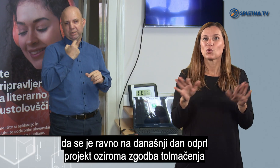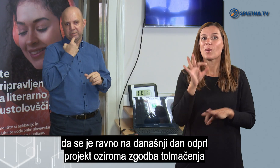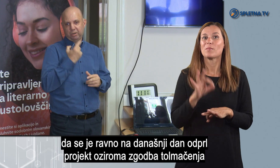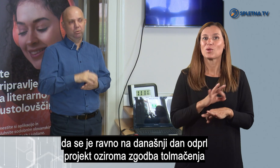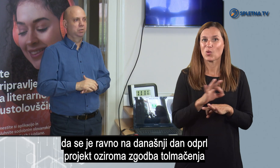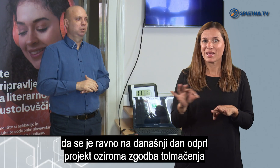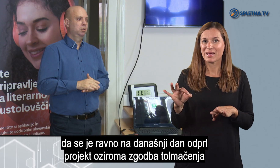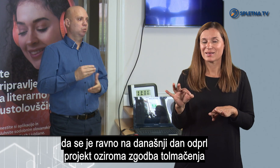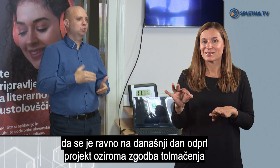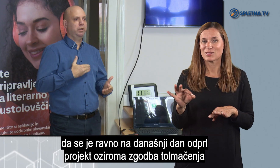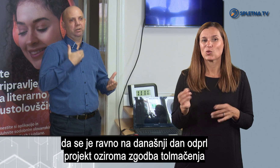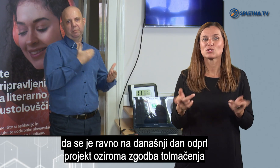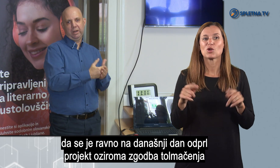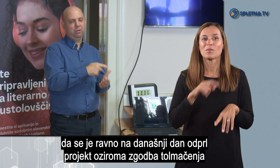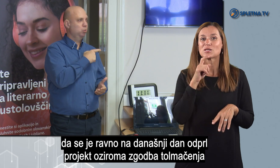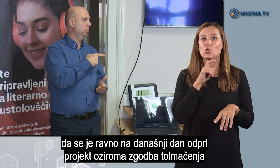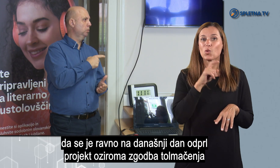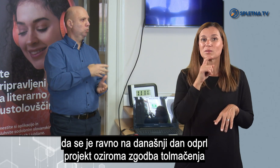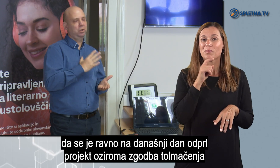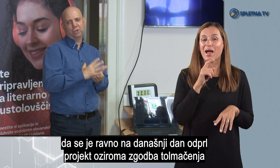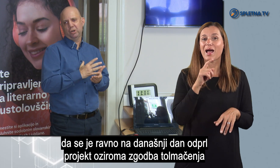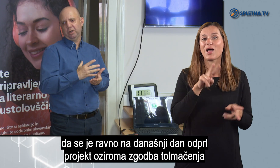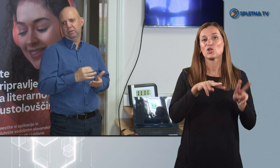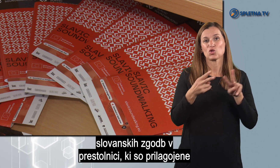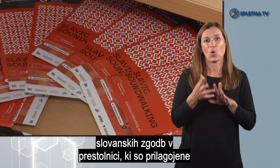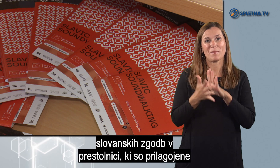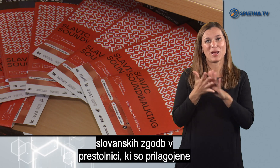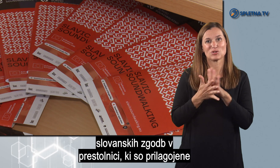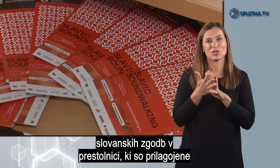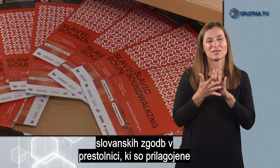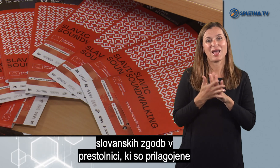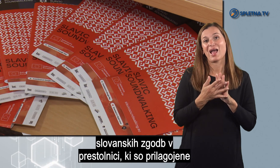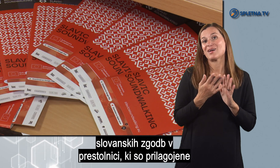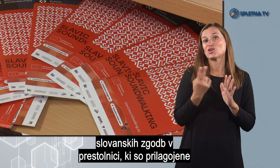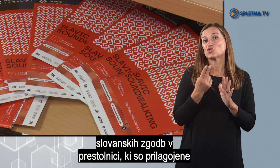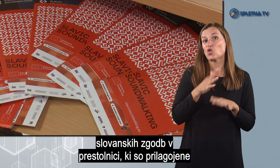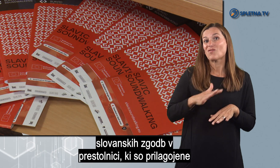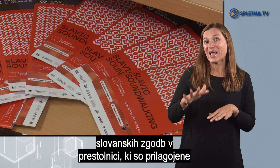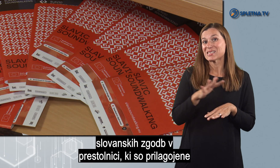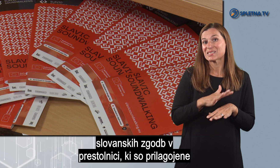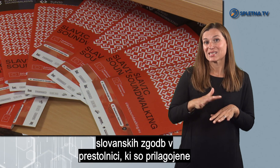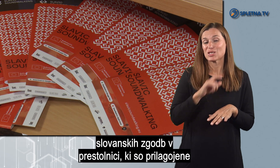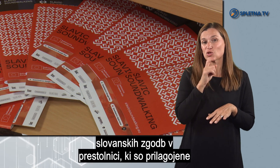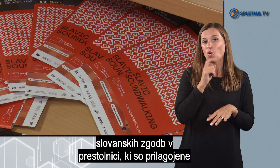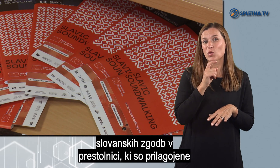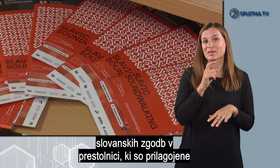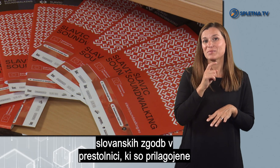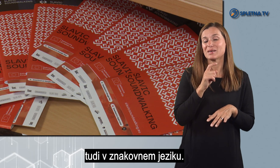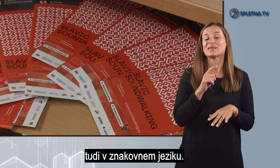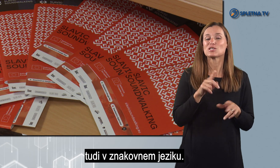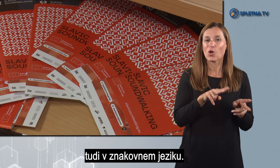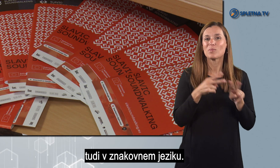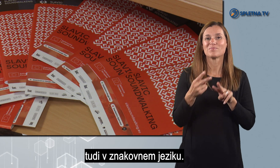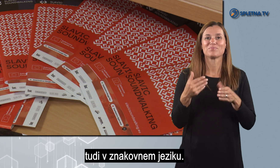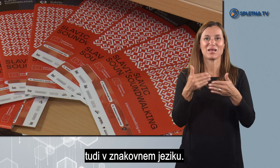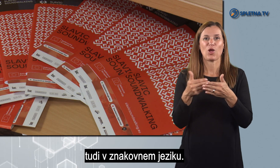odprl projekt oziroma zgodba tolmačenja slovanskih zgodb v prestolnici, ki so prilagojene tudi